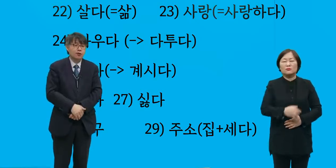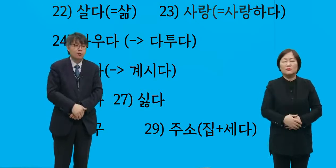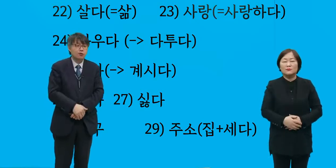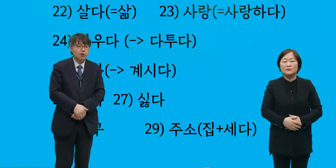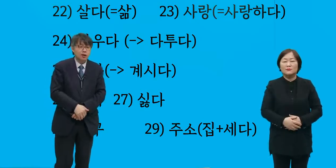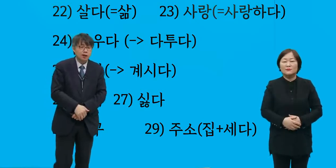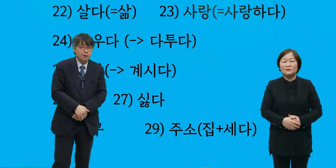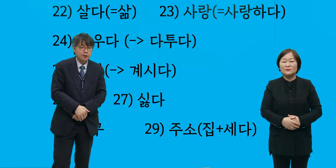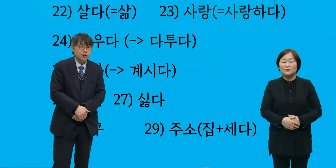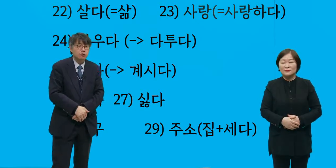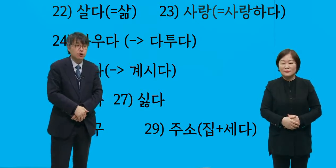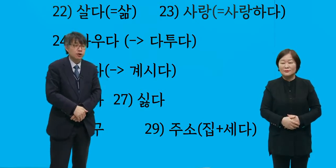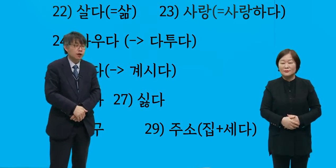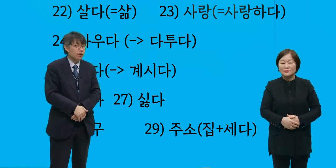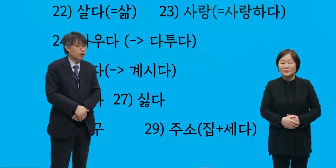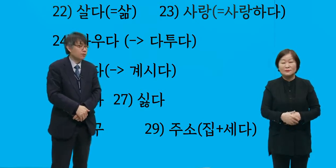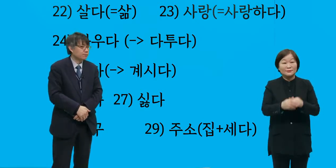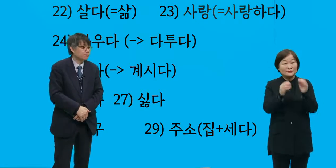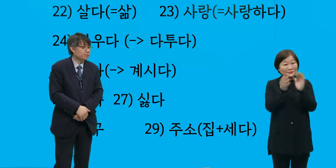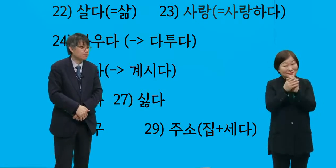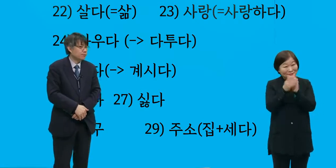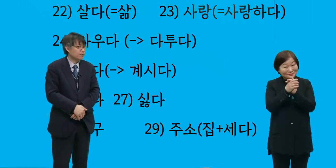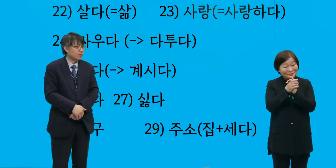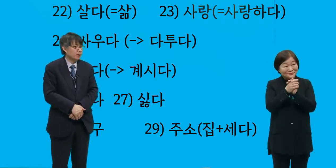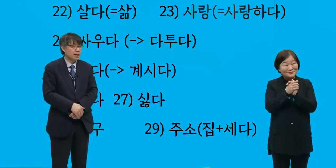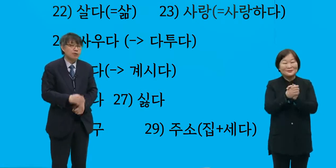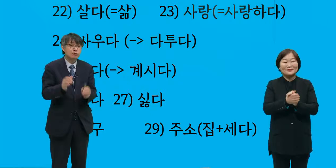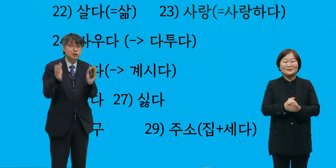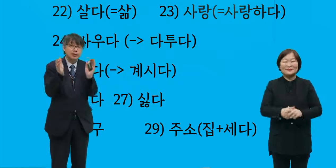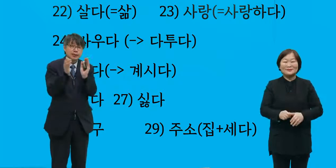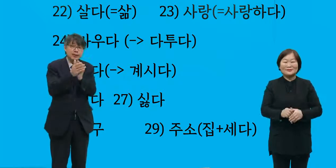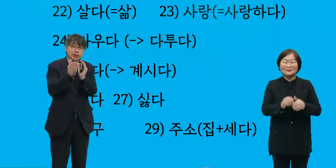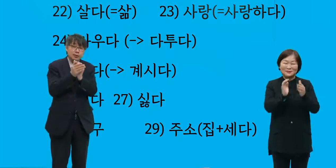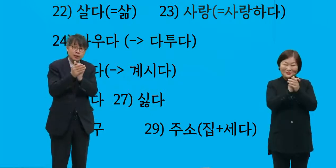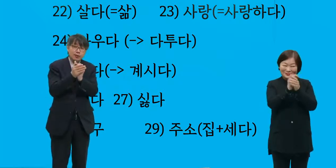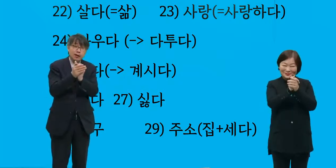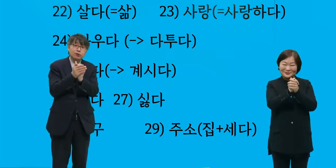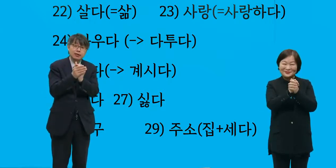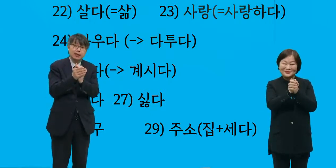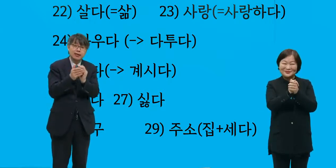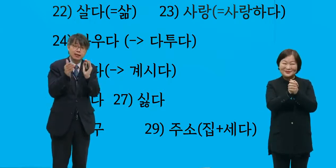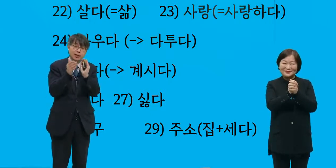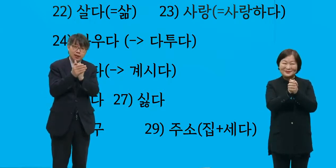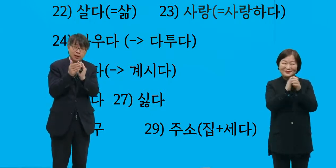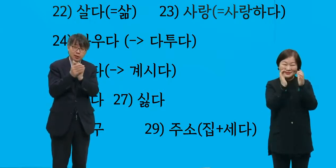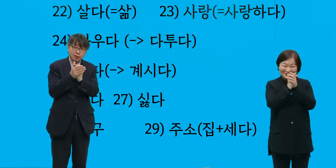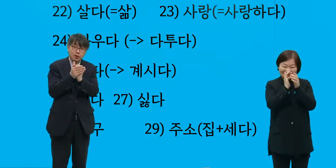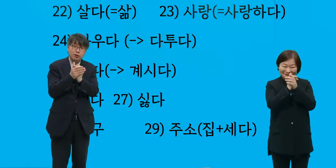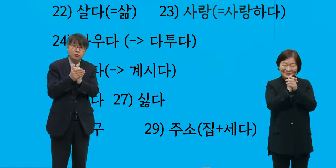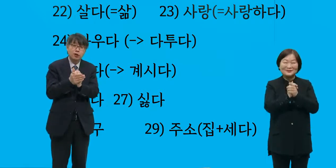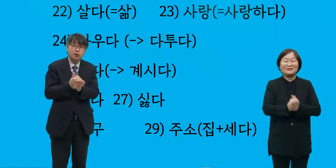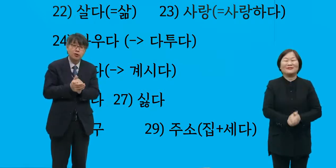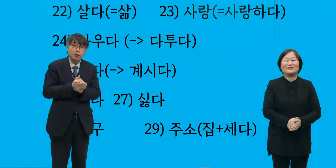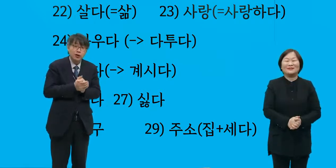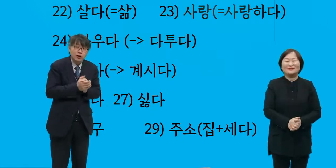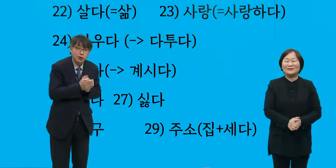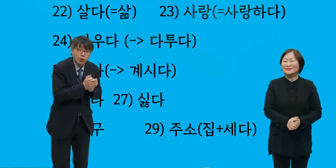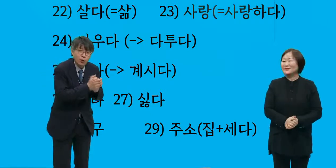하고 친구는 어떻게 할까요? 자, 친구는 이렇게 박수를 살짝 이렇게 쳐주면 되고요.